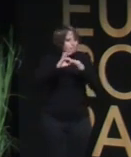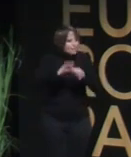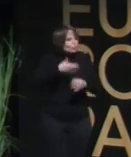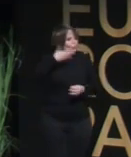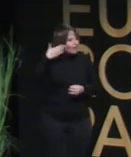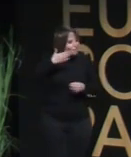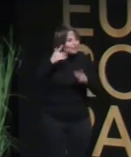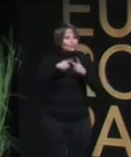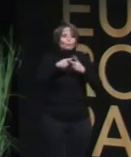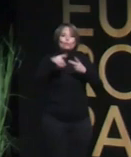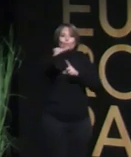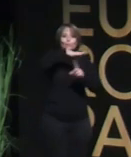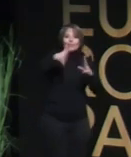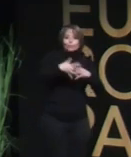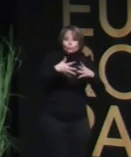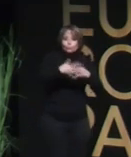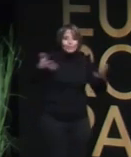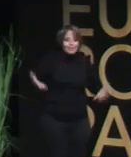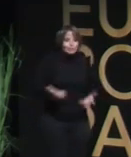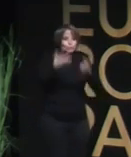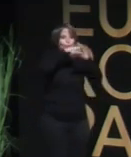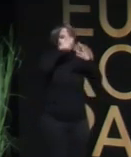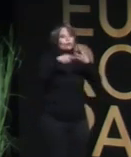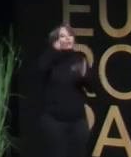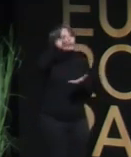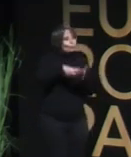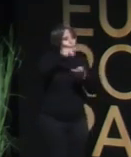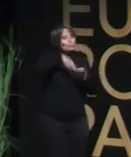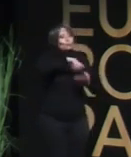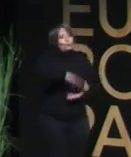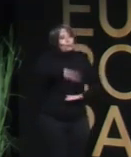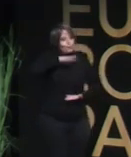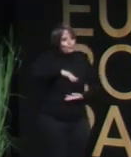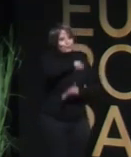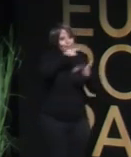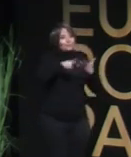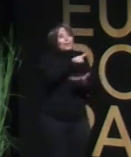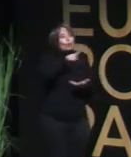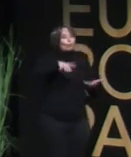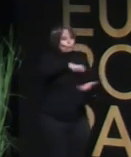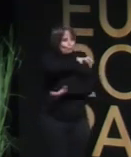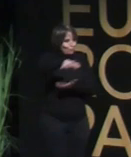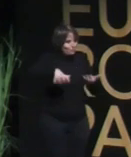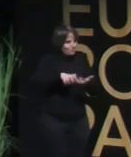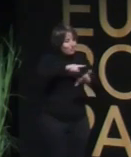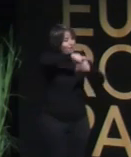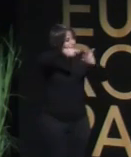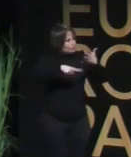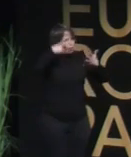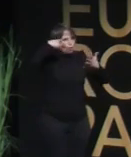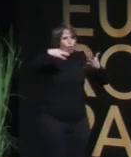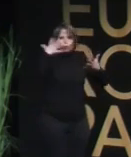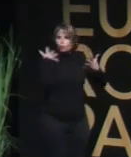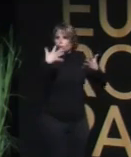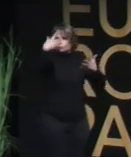entorno estructurado, la estimulación, el reconocimiento, la capacitación y la no violencia. Esto es el sentido común, todos lo sabemos,